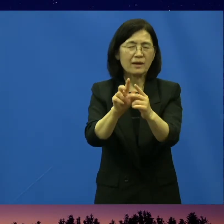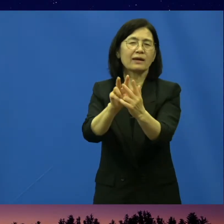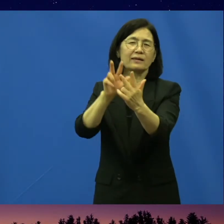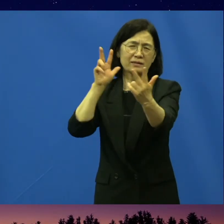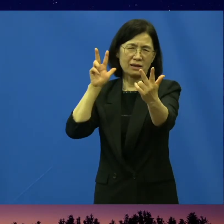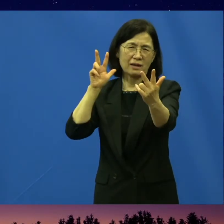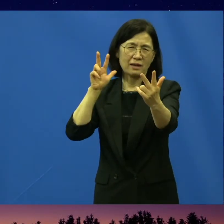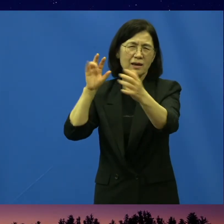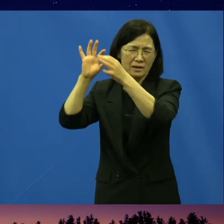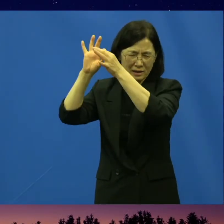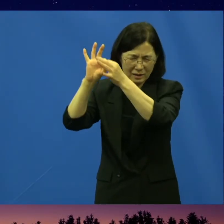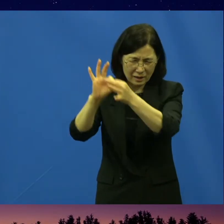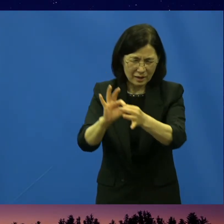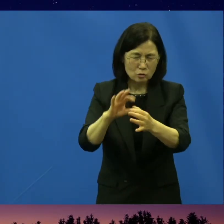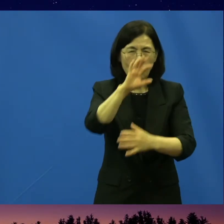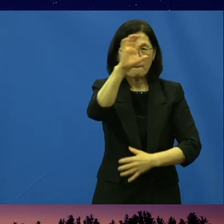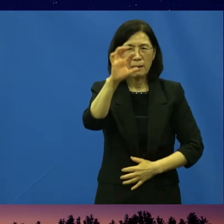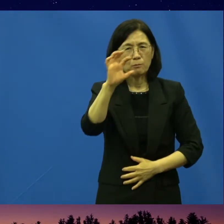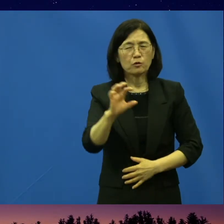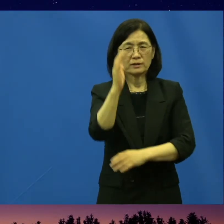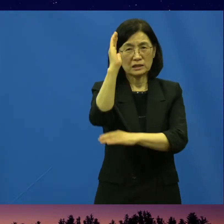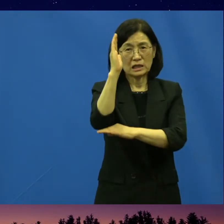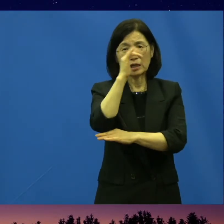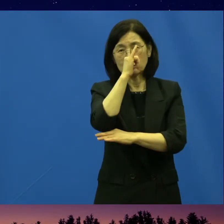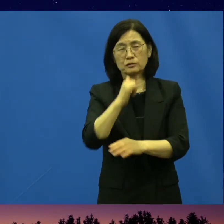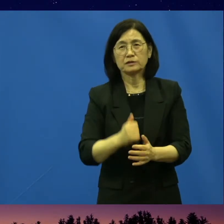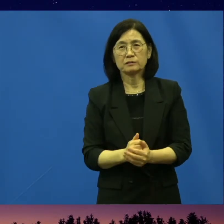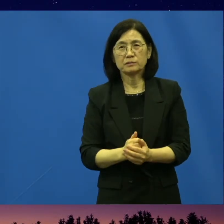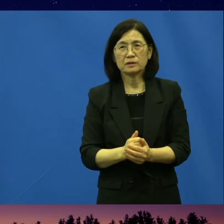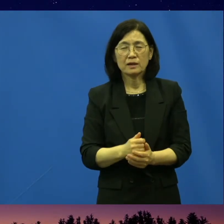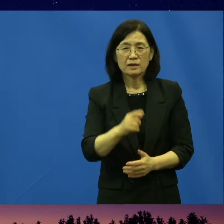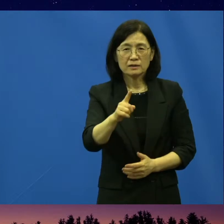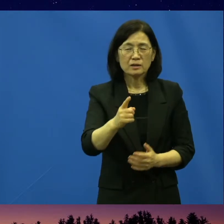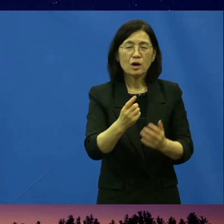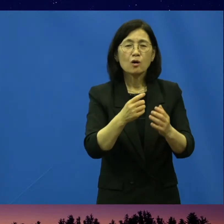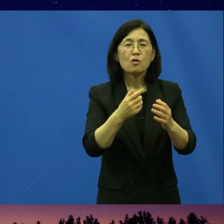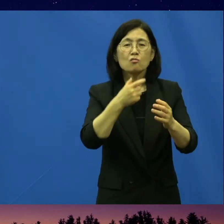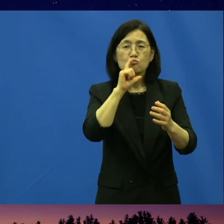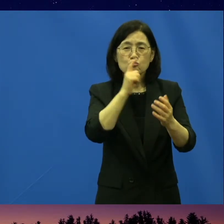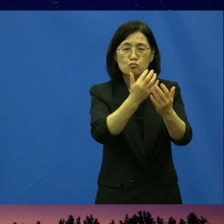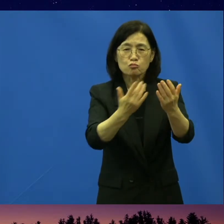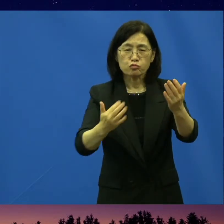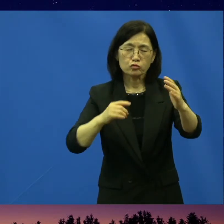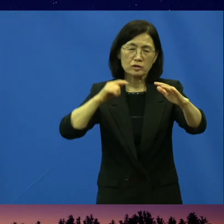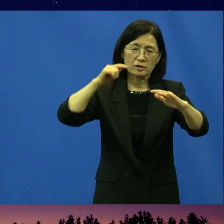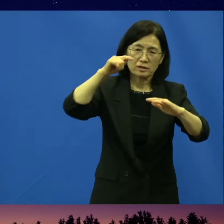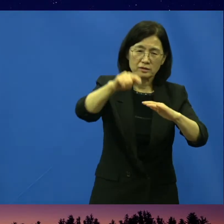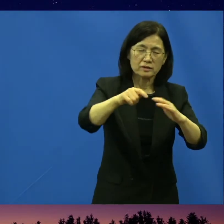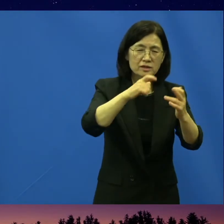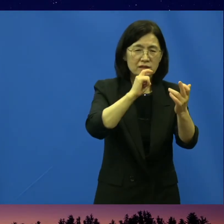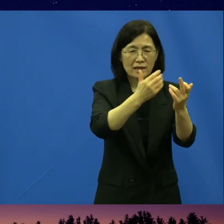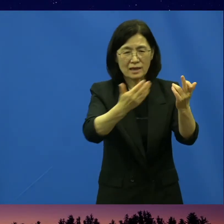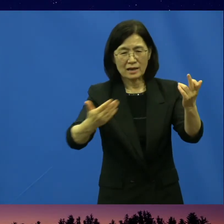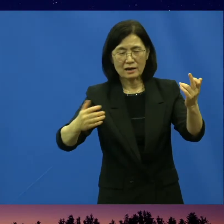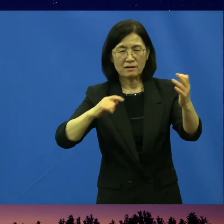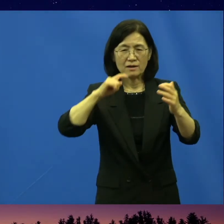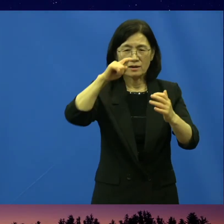아니에요. 내가 물 가운데로 건널 때, 강을 건널 때, 물 가운데